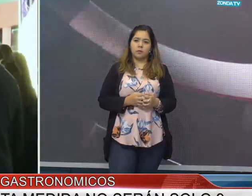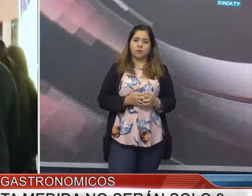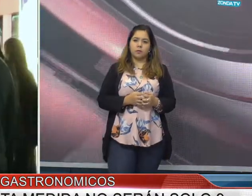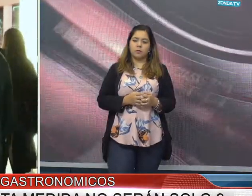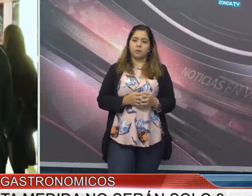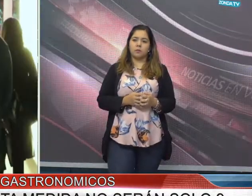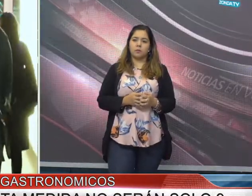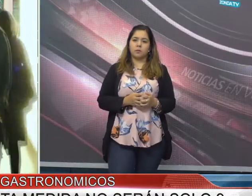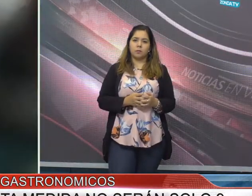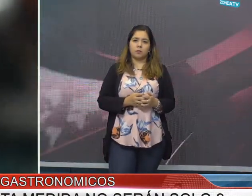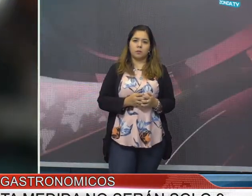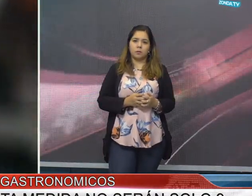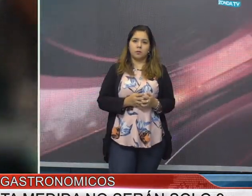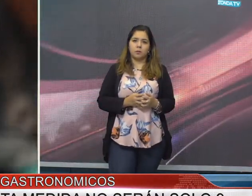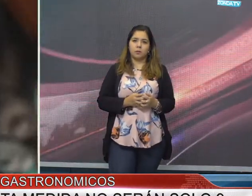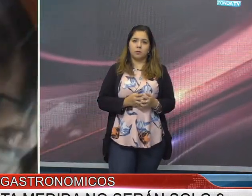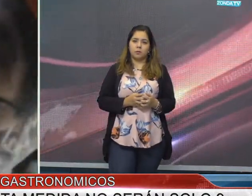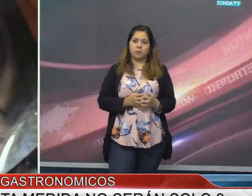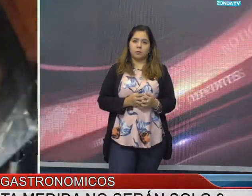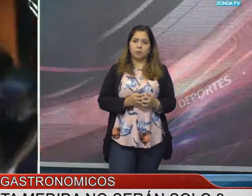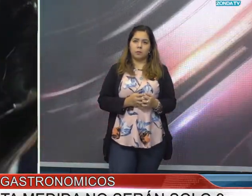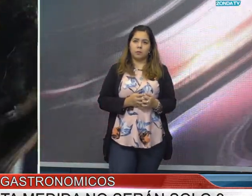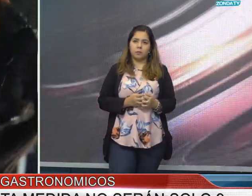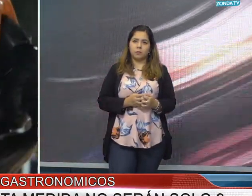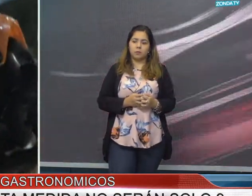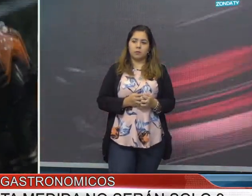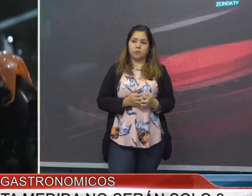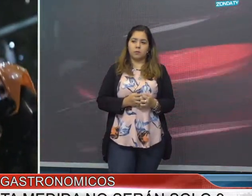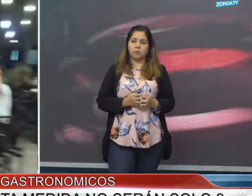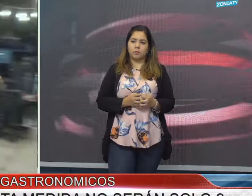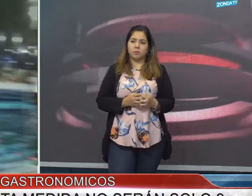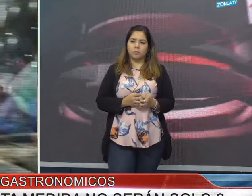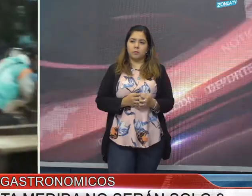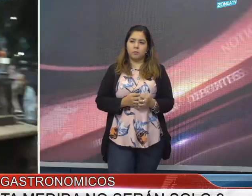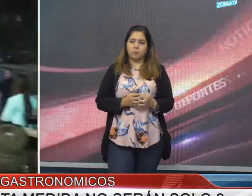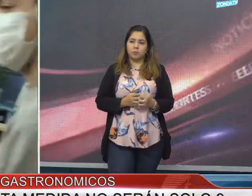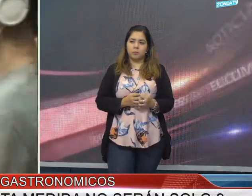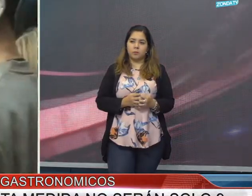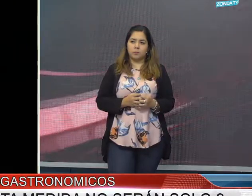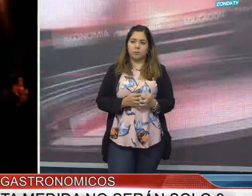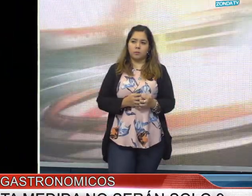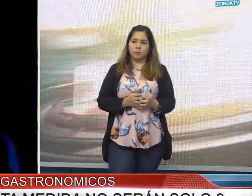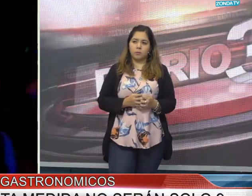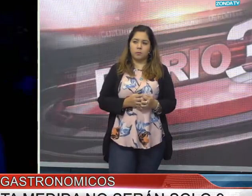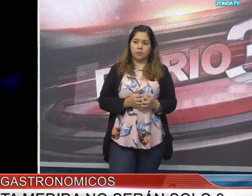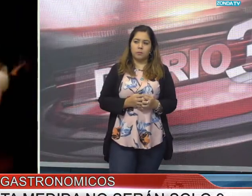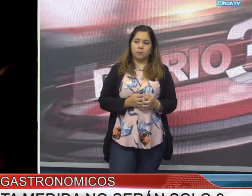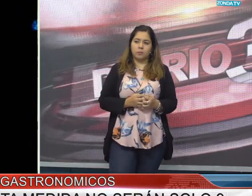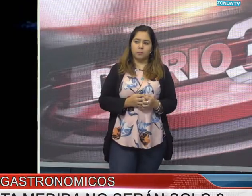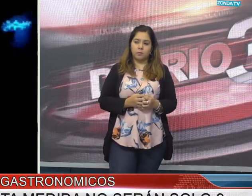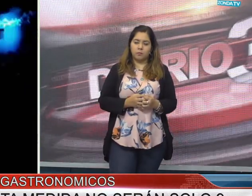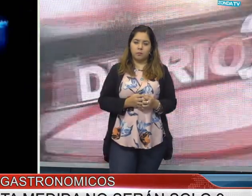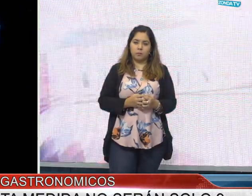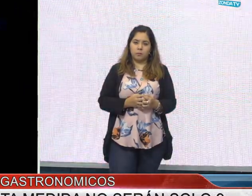no va, y ese es el error que hay. No está en la gastronomía, está durante todo el día el virus. Entonces eso es lo que nosotros necesitamos, es apoyo